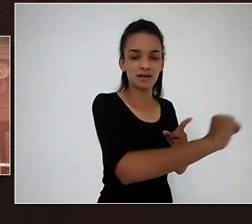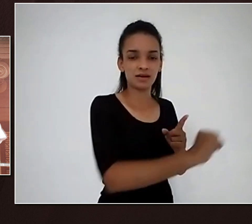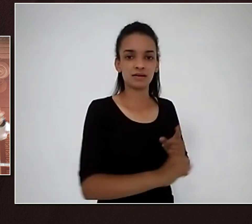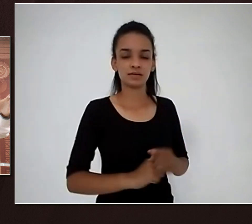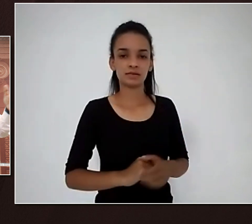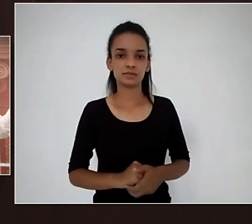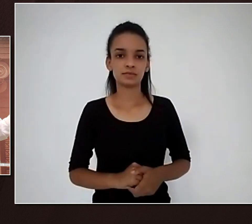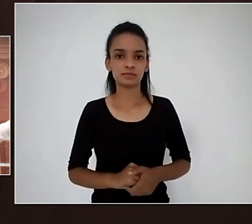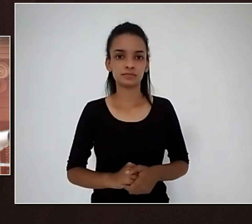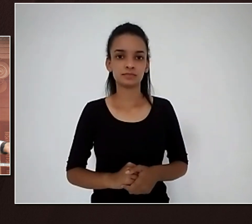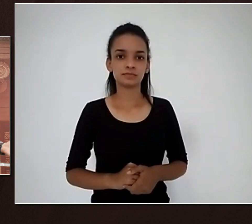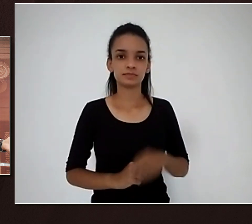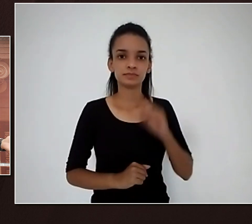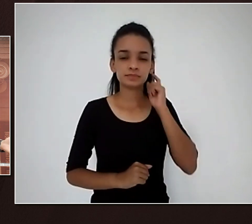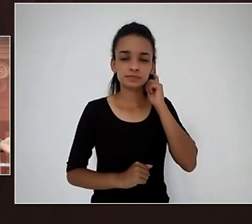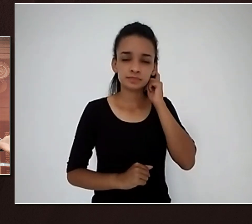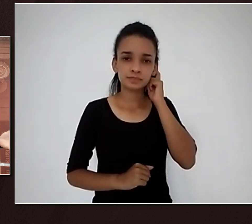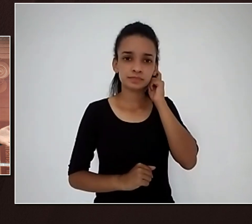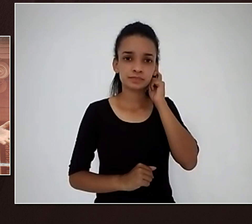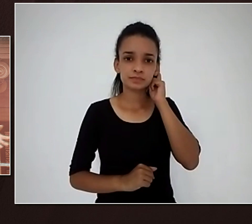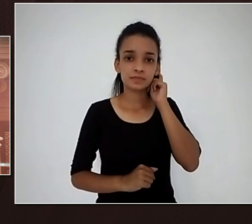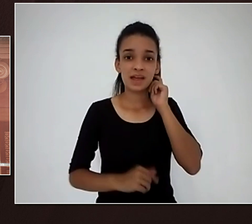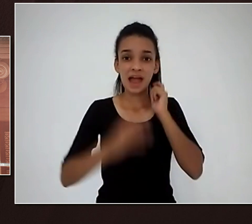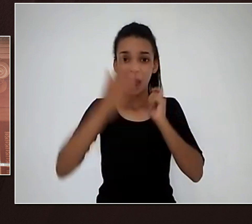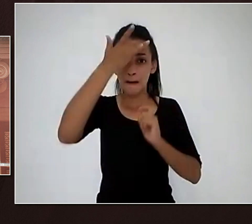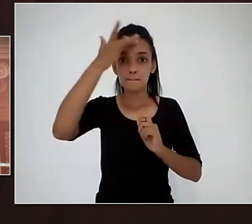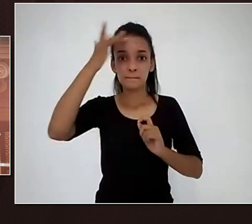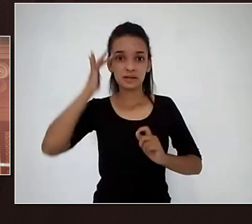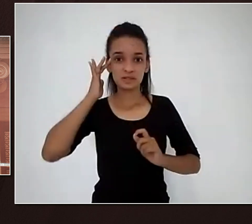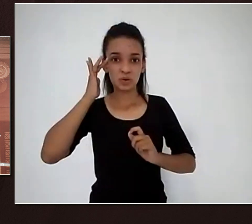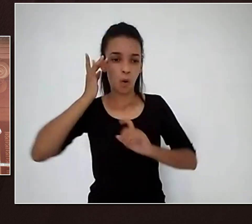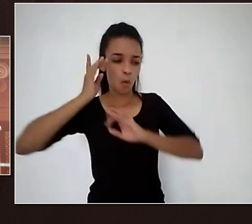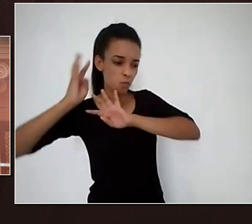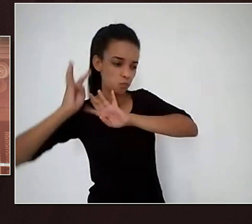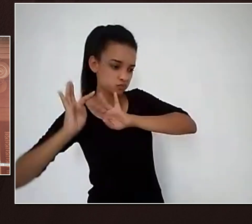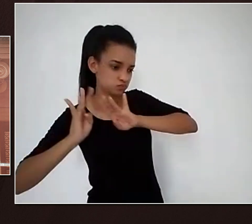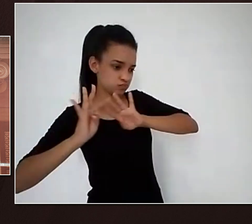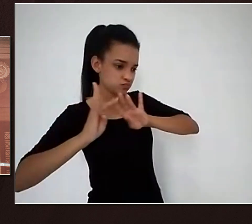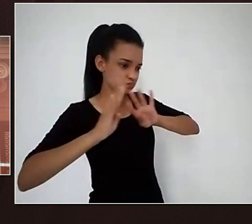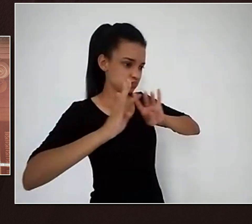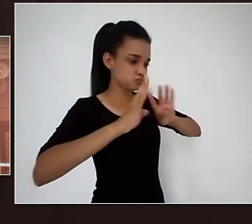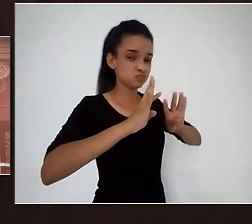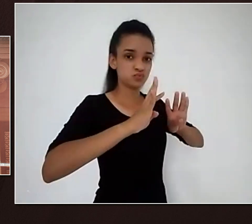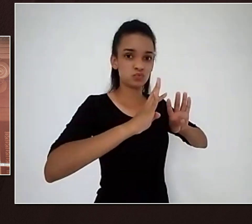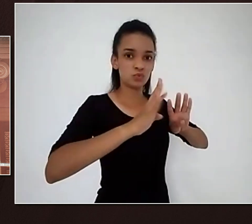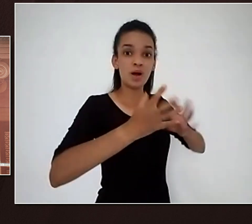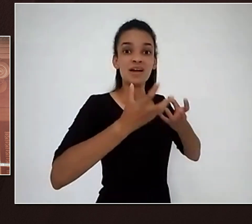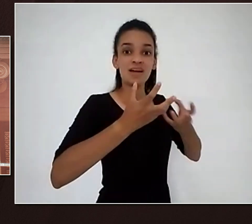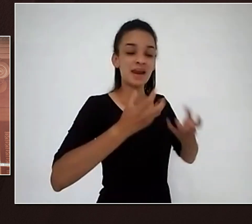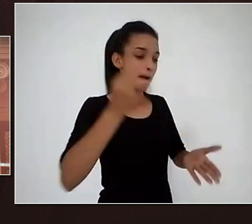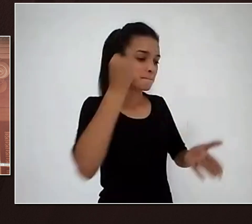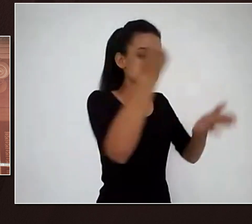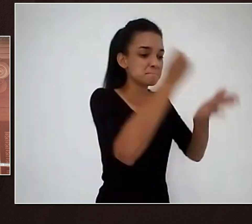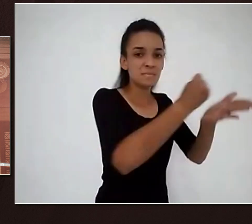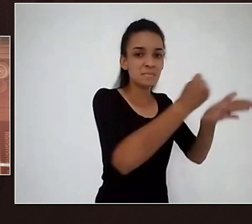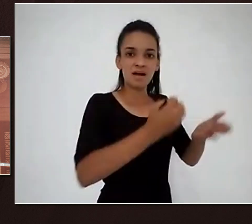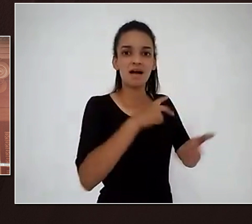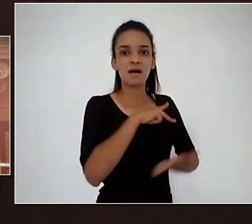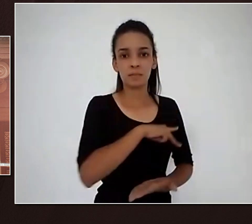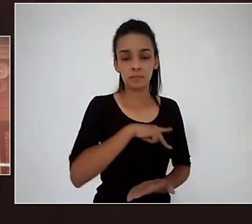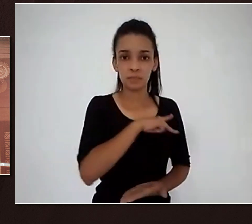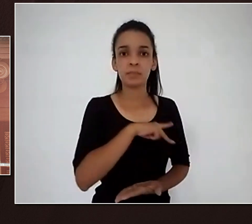e apedrejaram Paulo. E Paulo foi arrastado para fora da cidade e foi dado como